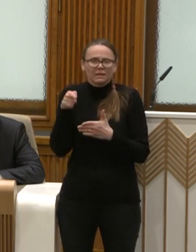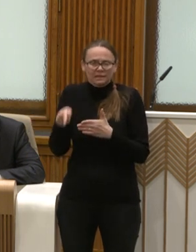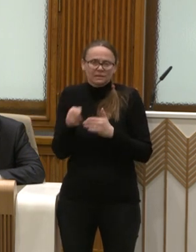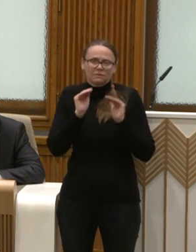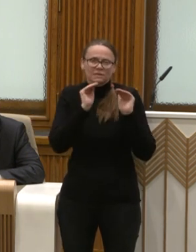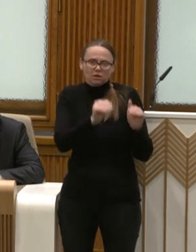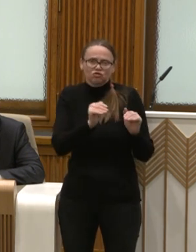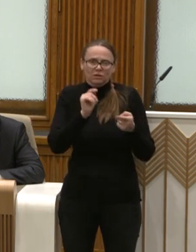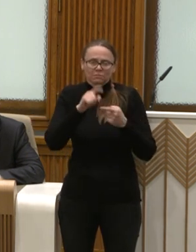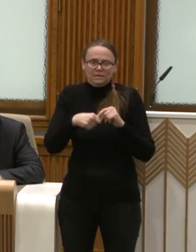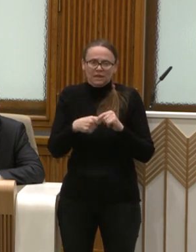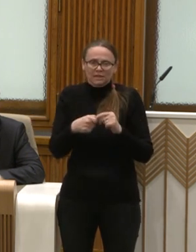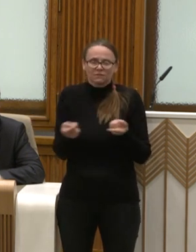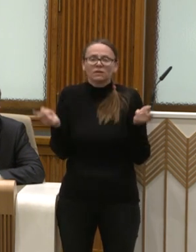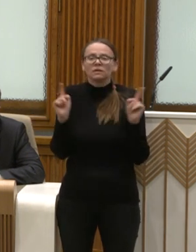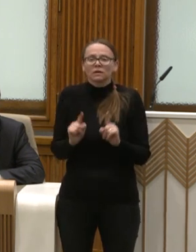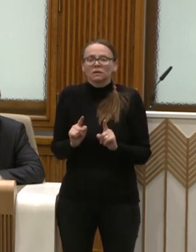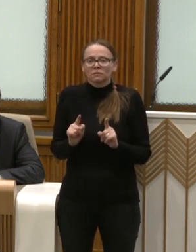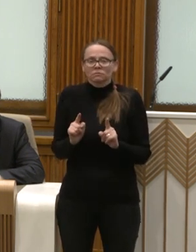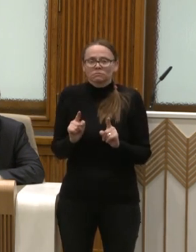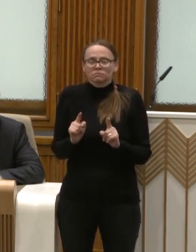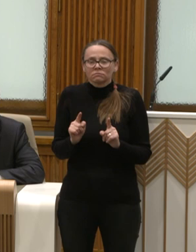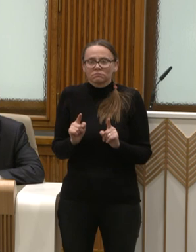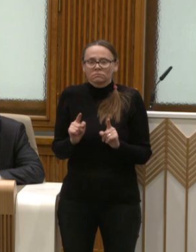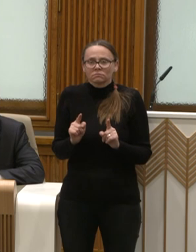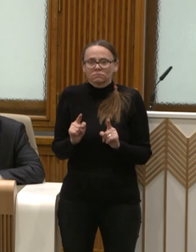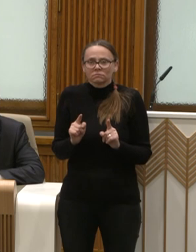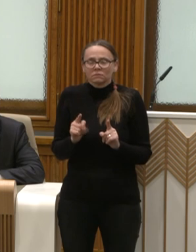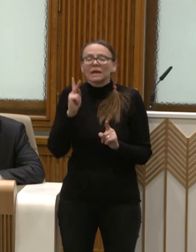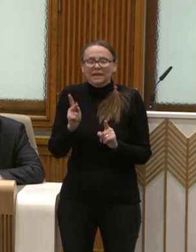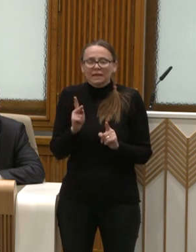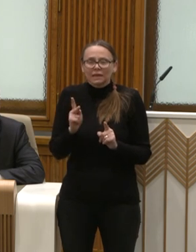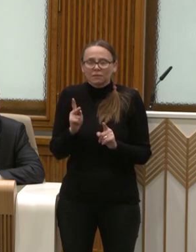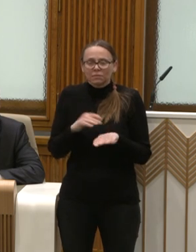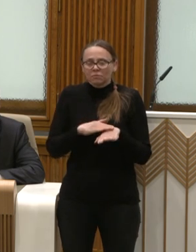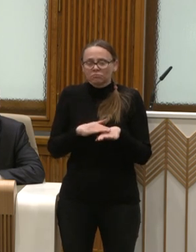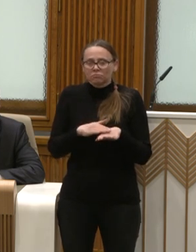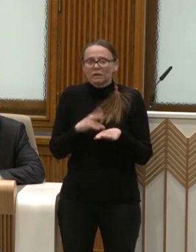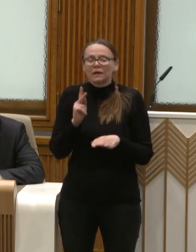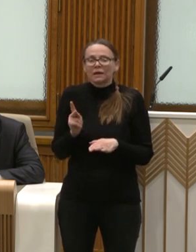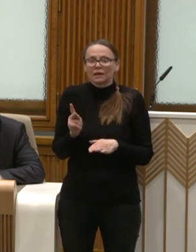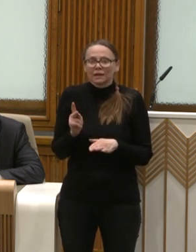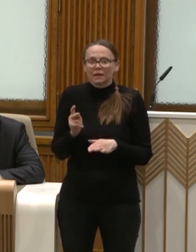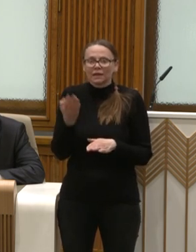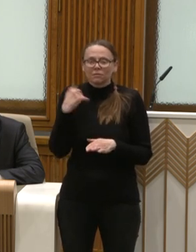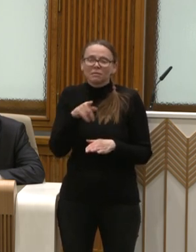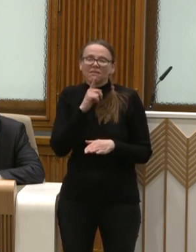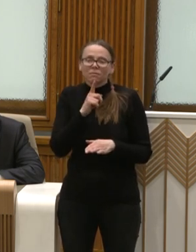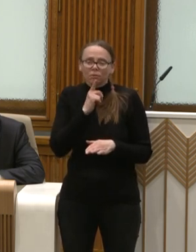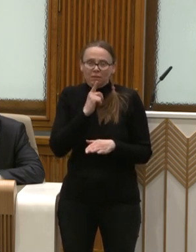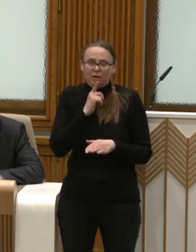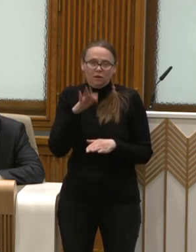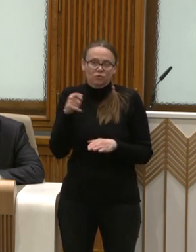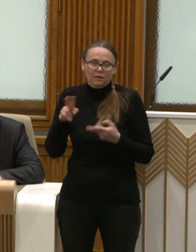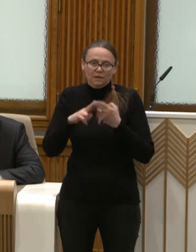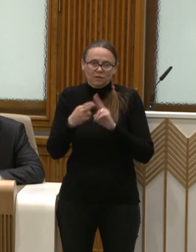zaščitnimi sredstvi ali pa pač, ki bi bile v pomankanju na